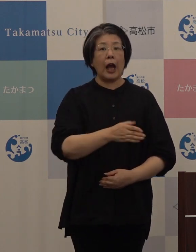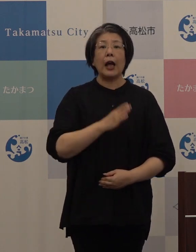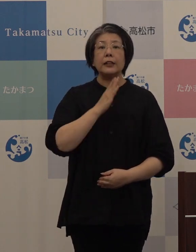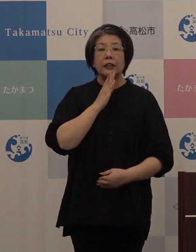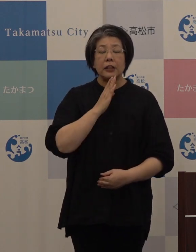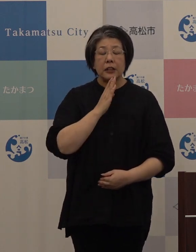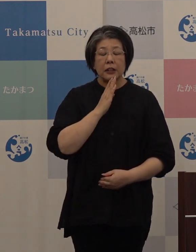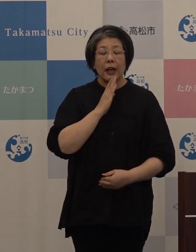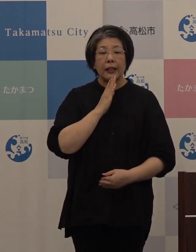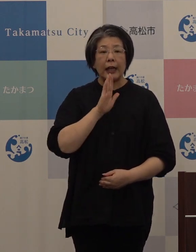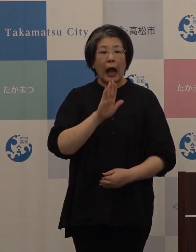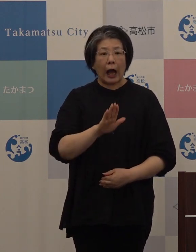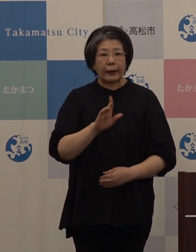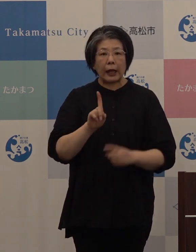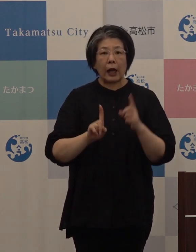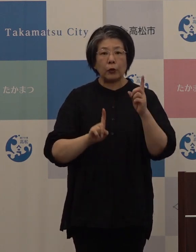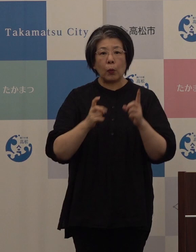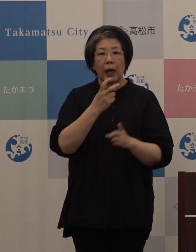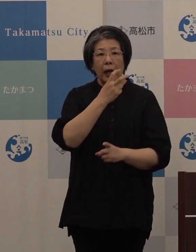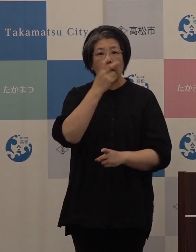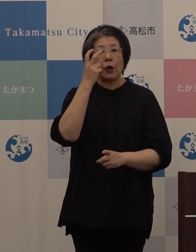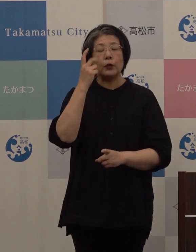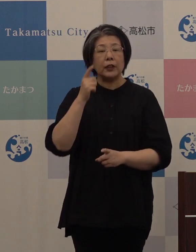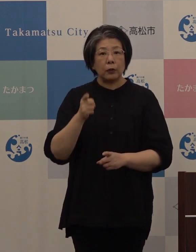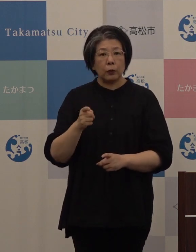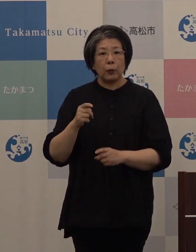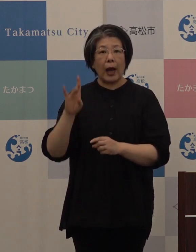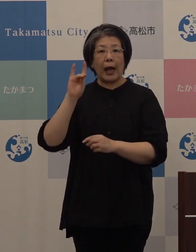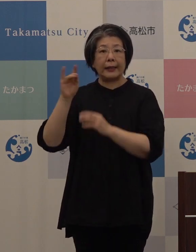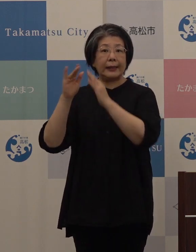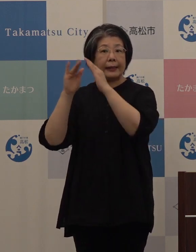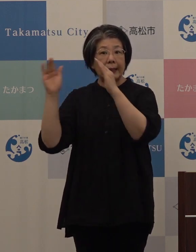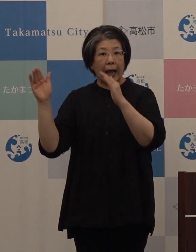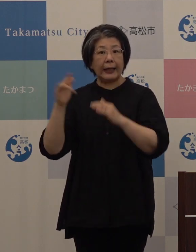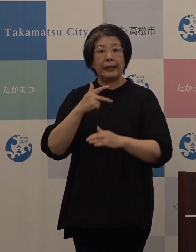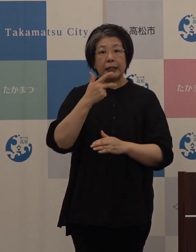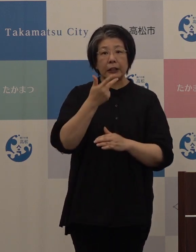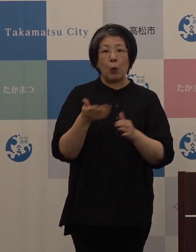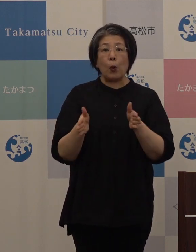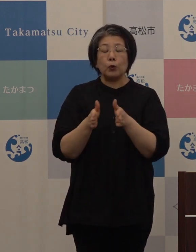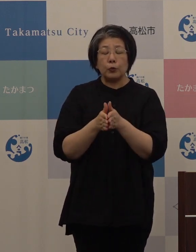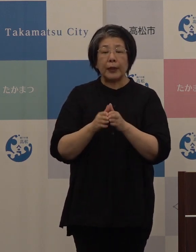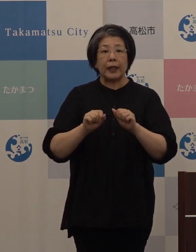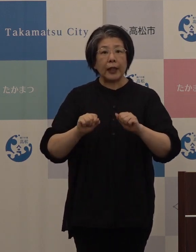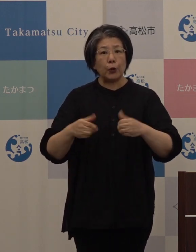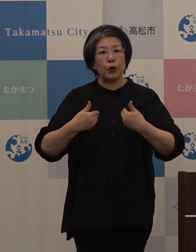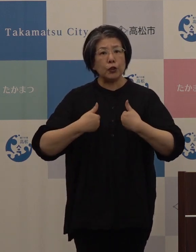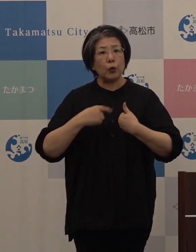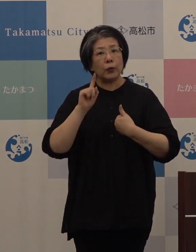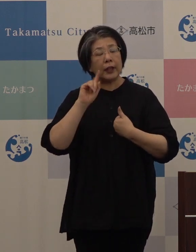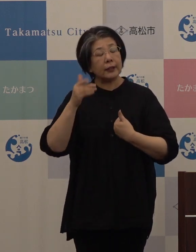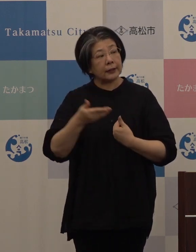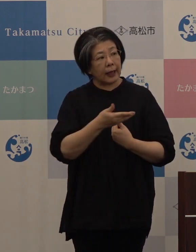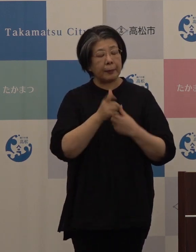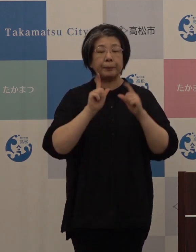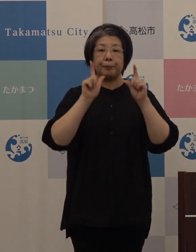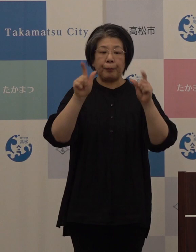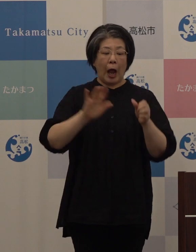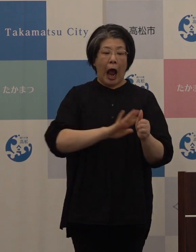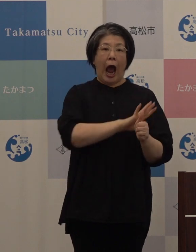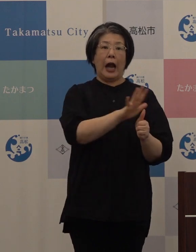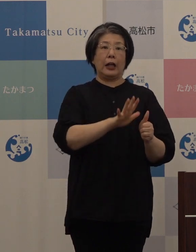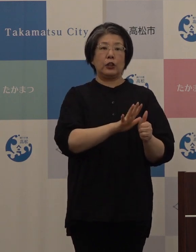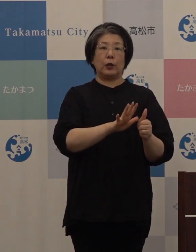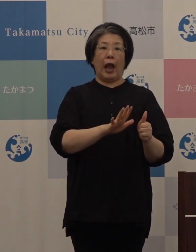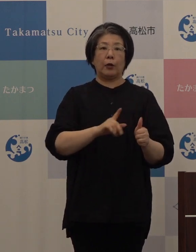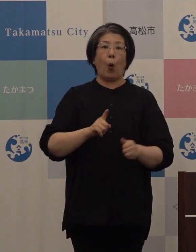その議会だけでするべきなのか、高松市も含めてするべきなのかっていうふうに思ってしまうんですけど、どうなんですか、その あた りっていうの は。まあ、パワーあのハラスメントの言動